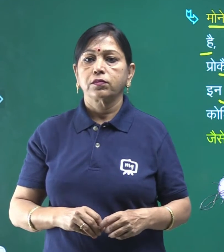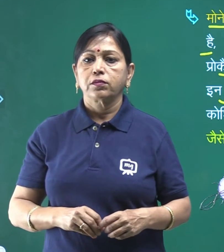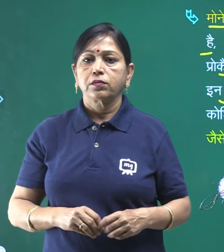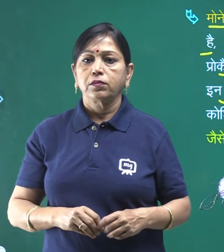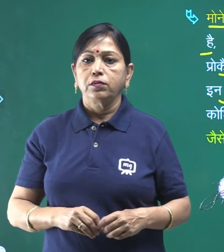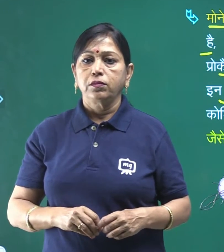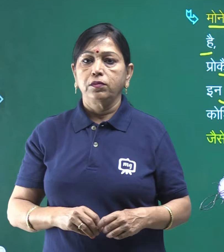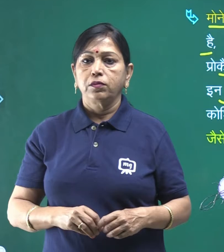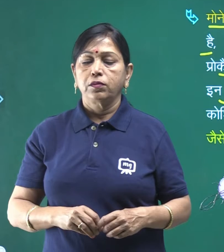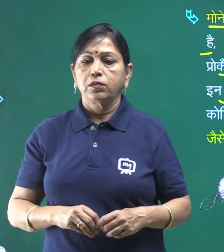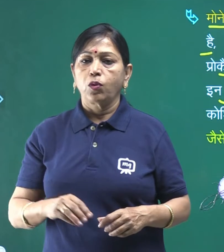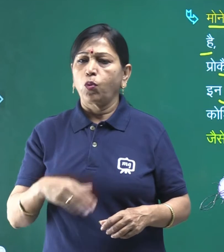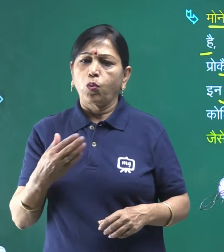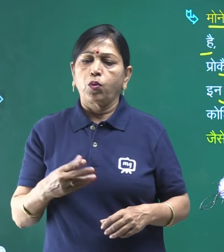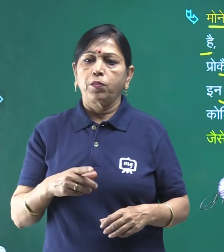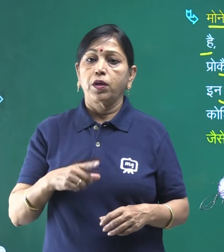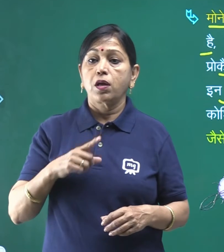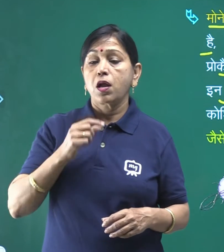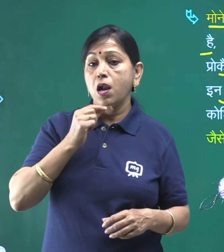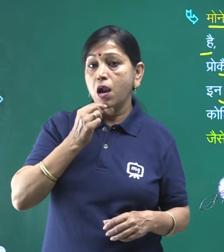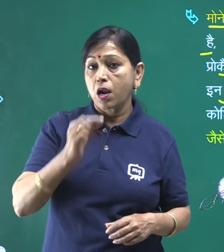कोई वास्तविक झिल्ली नहीं है।